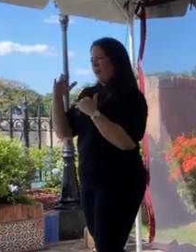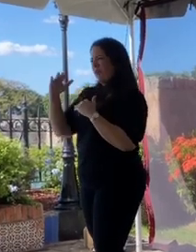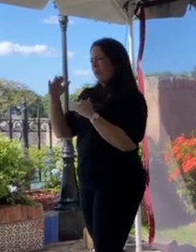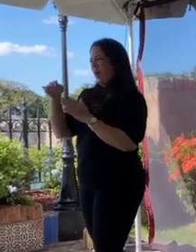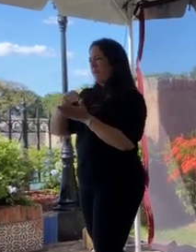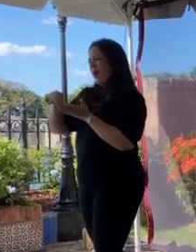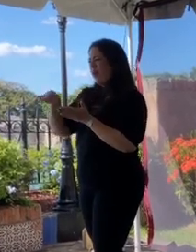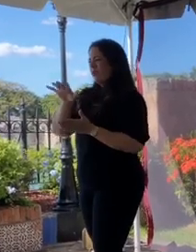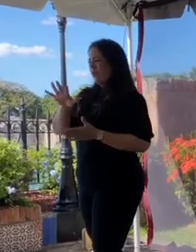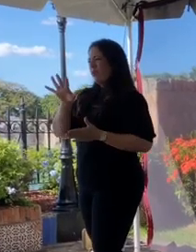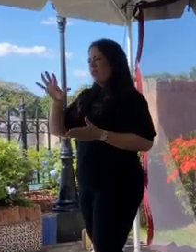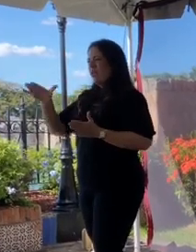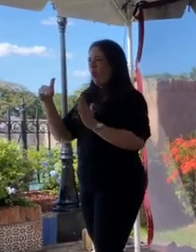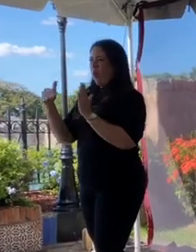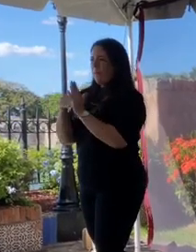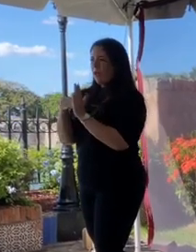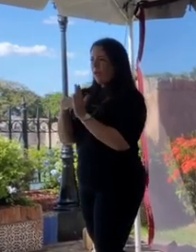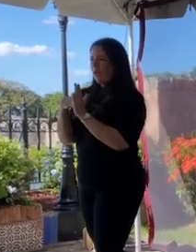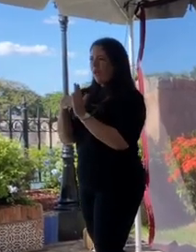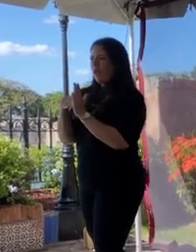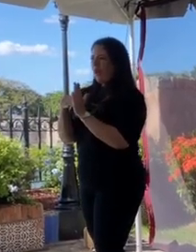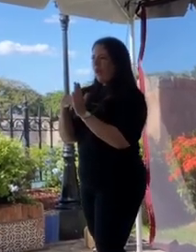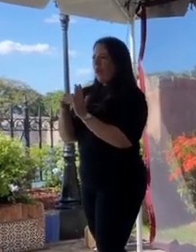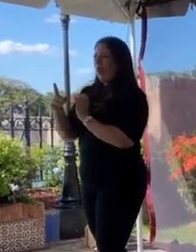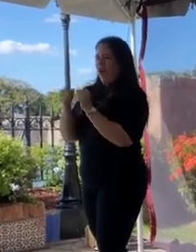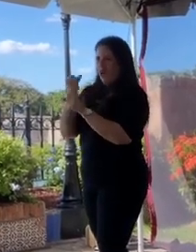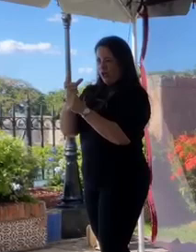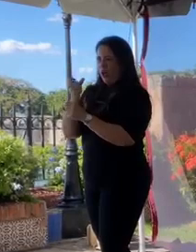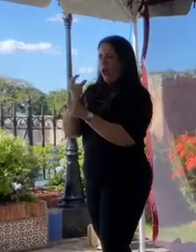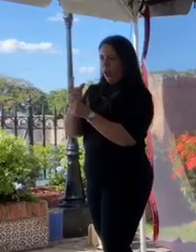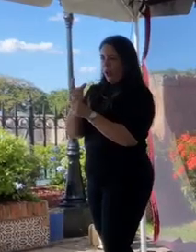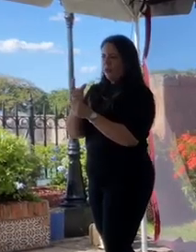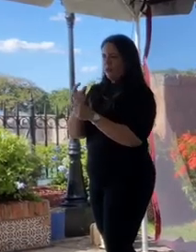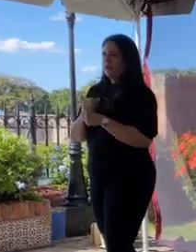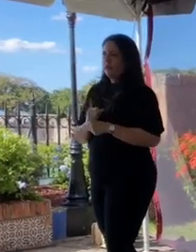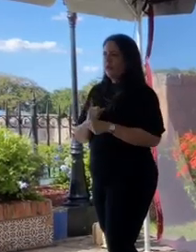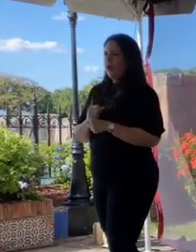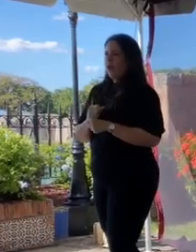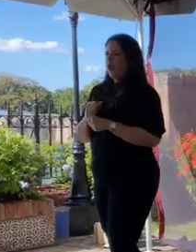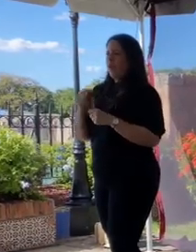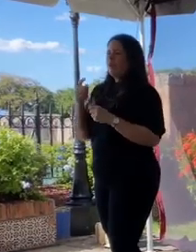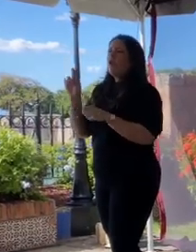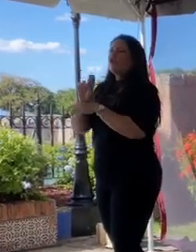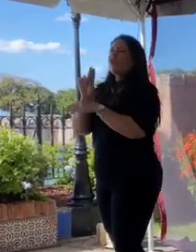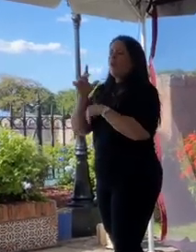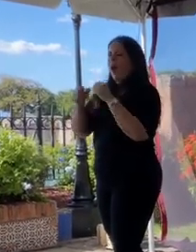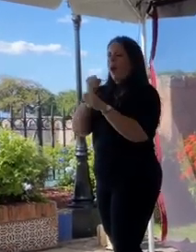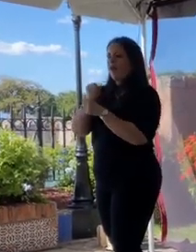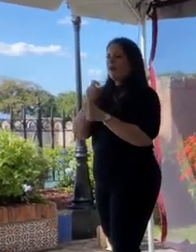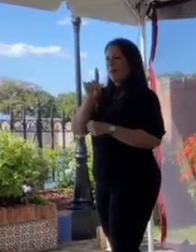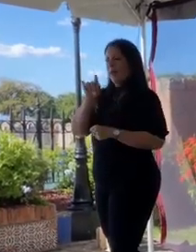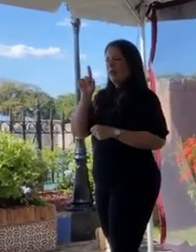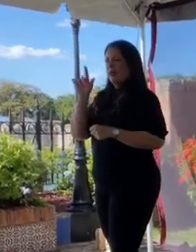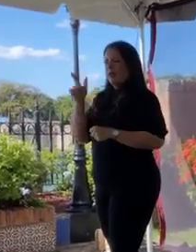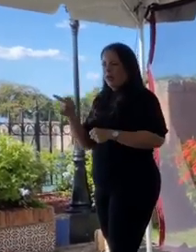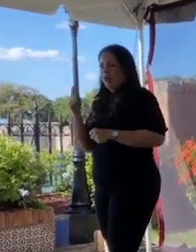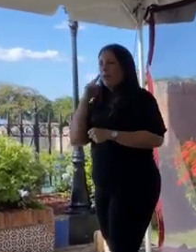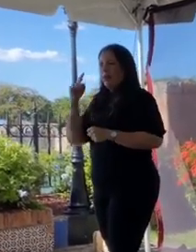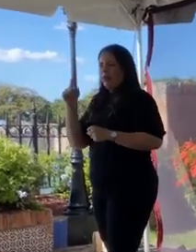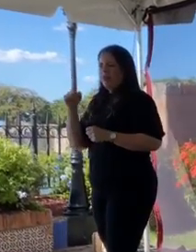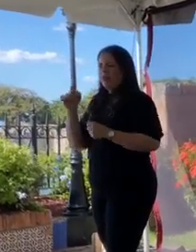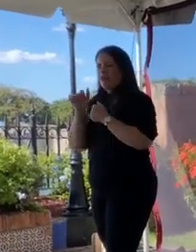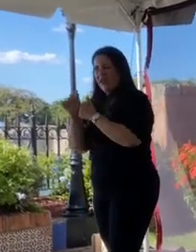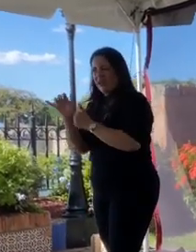de $55,000 durante el año, es decir, vamos a utilizar el año 2021 como referencia.